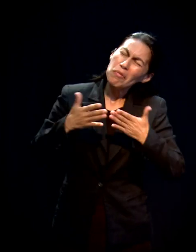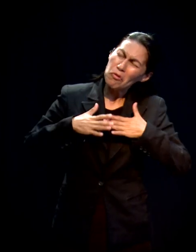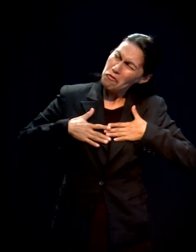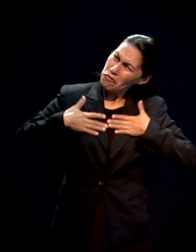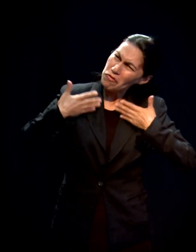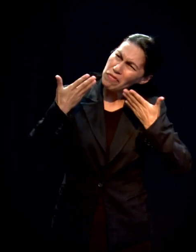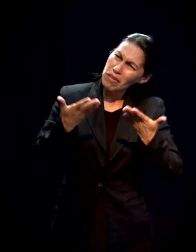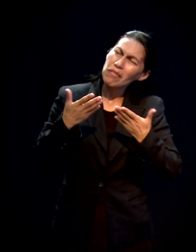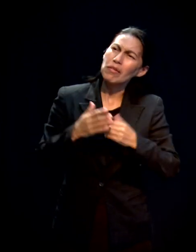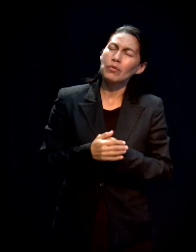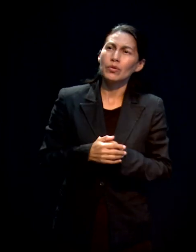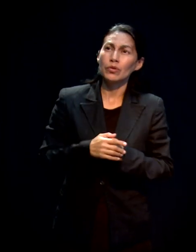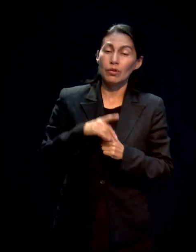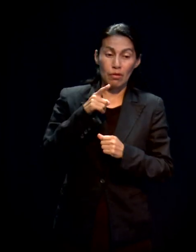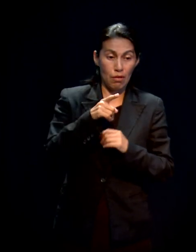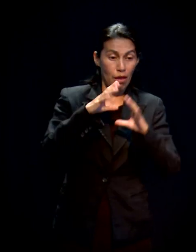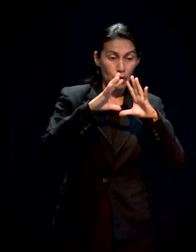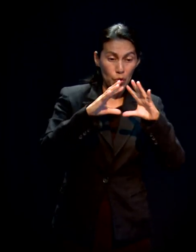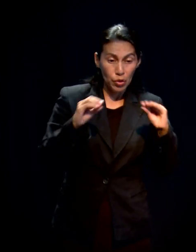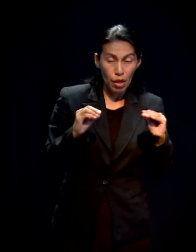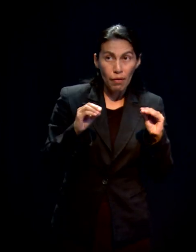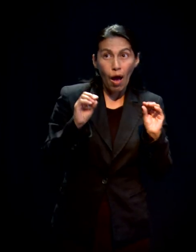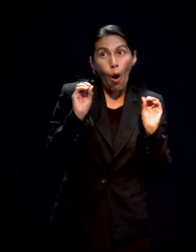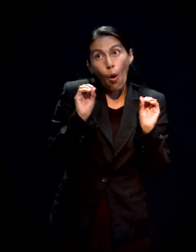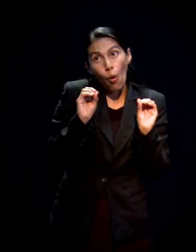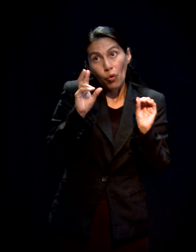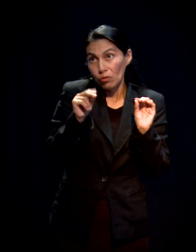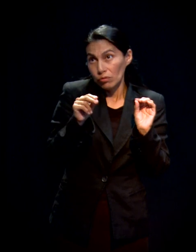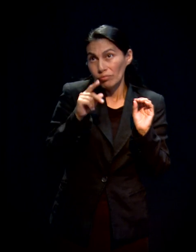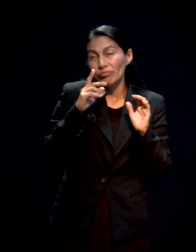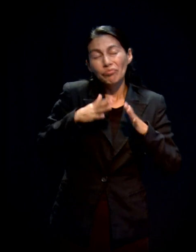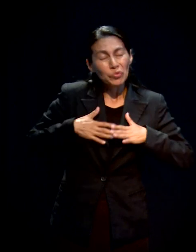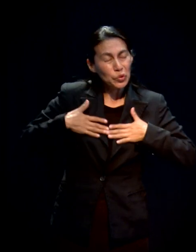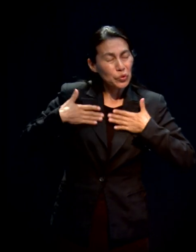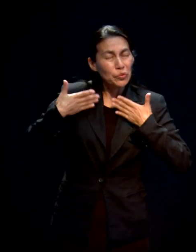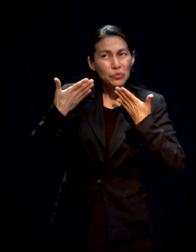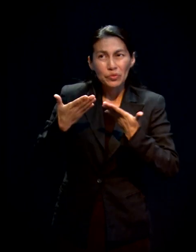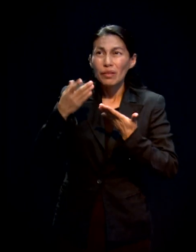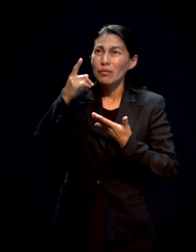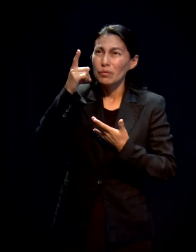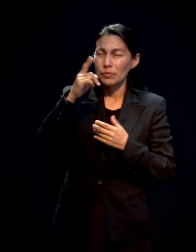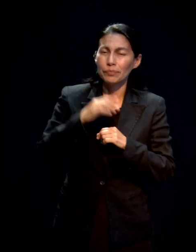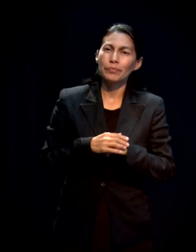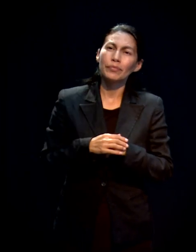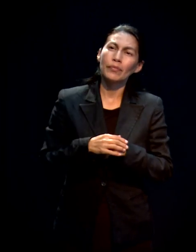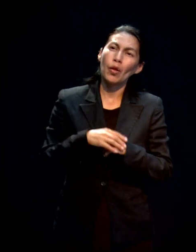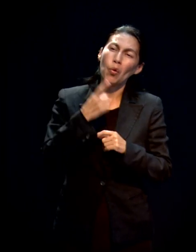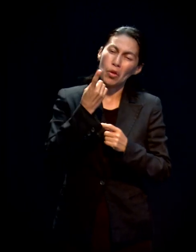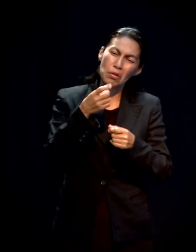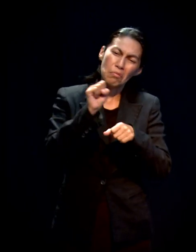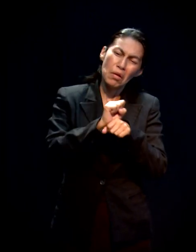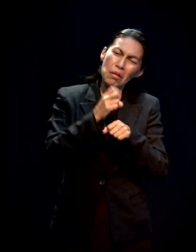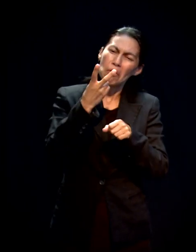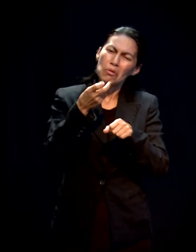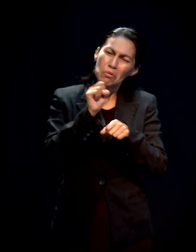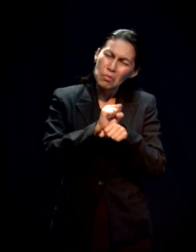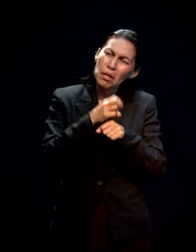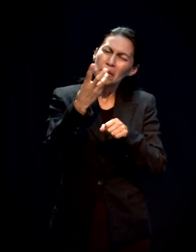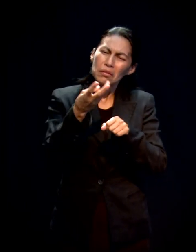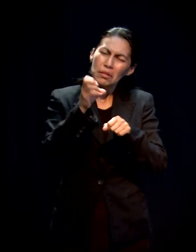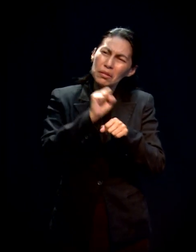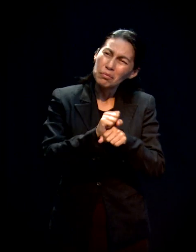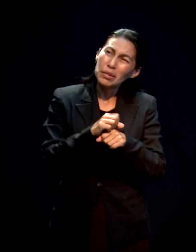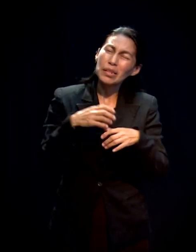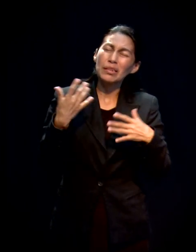hiciera su voluntad así sea nada o no sanaba a mi tía y así continuamos dos semanas tres semanas y